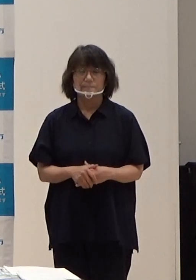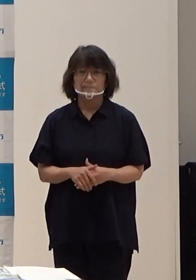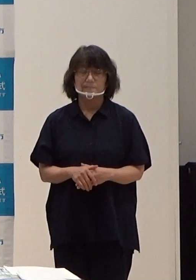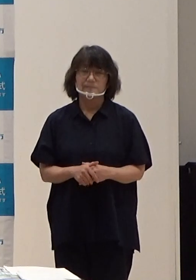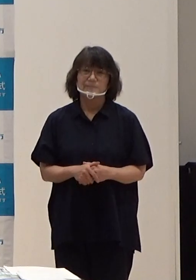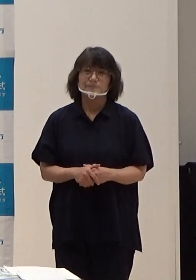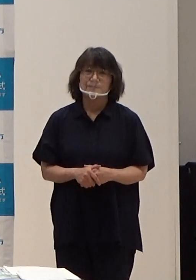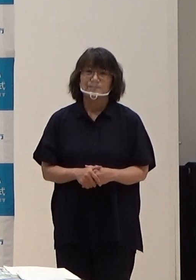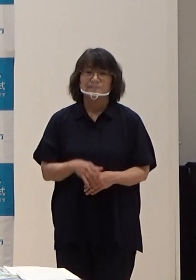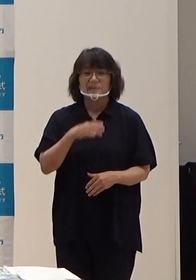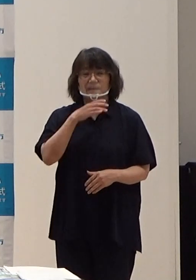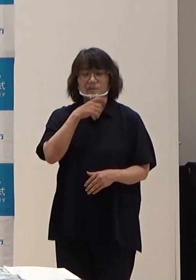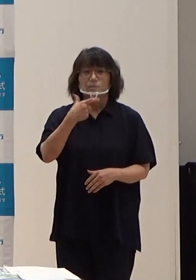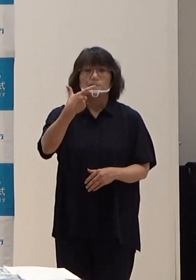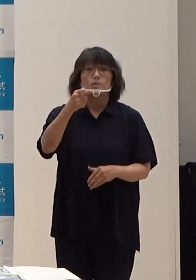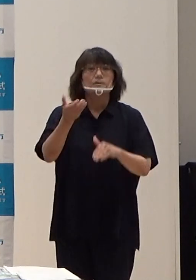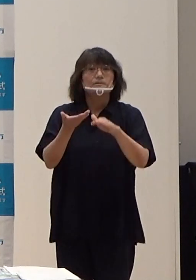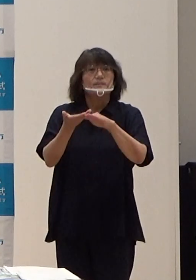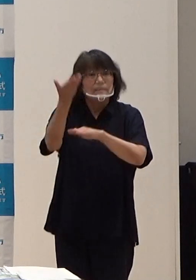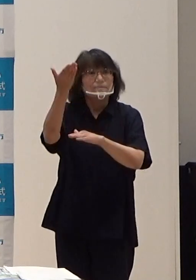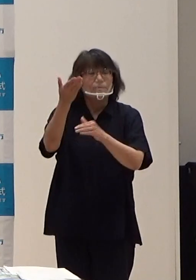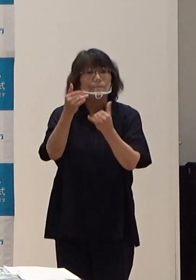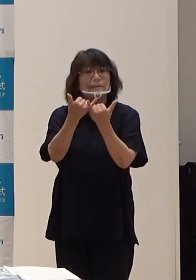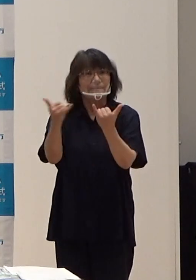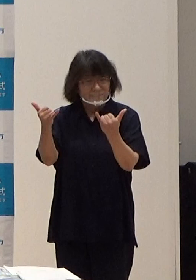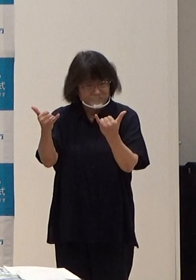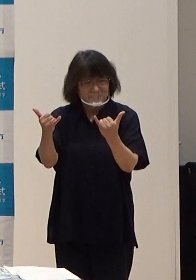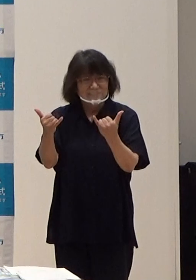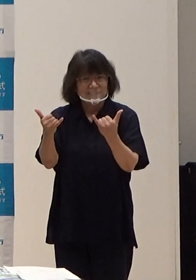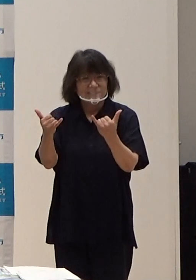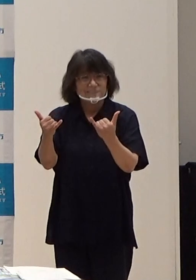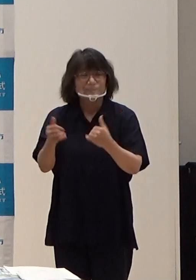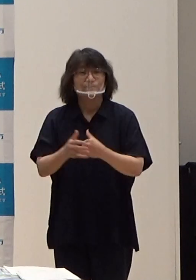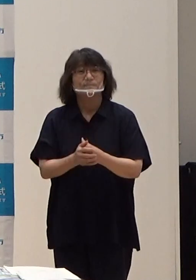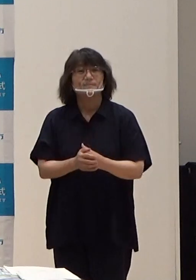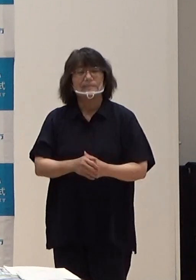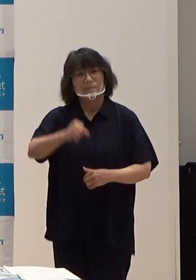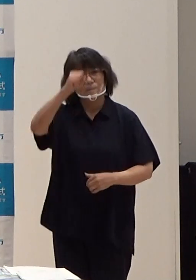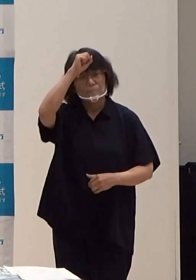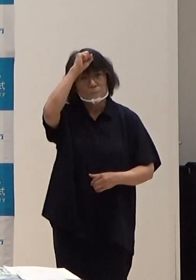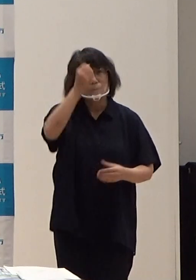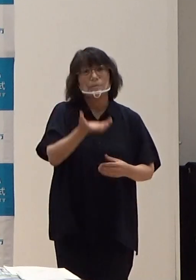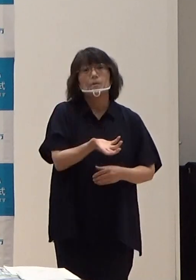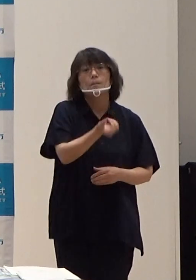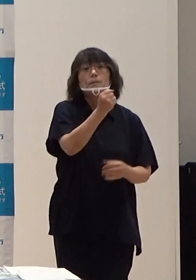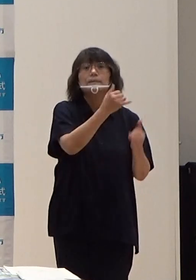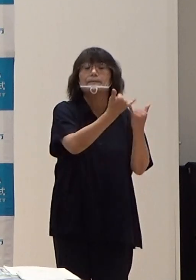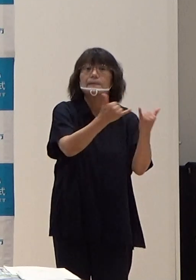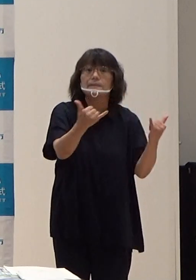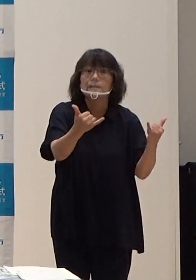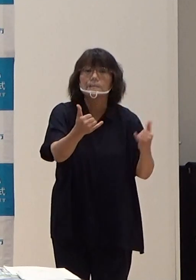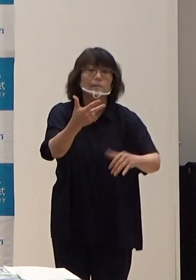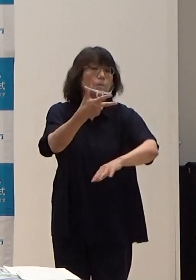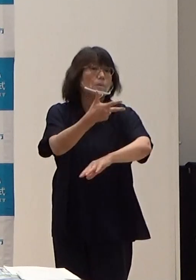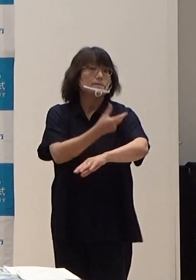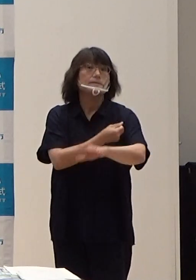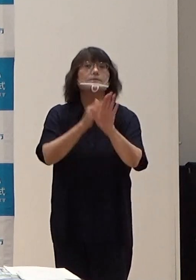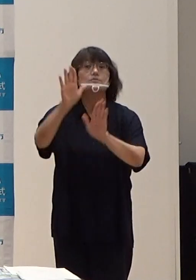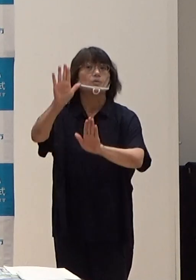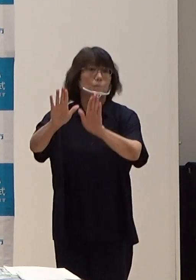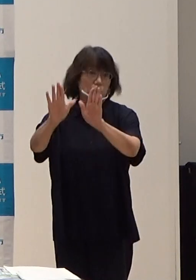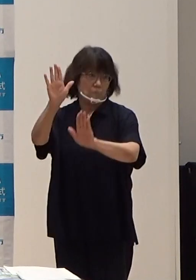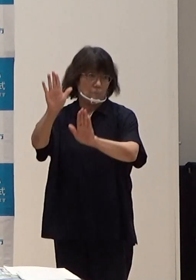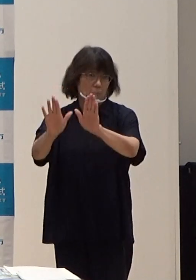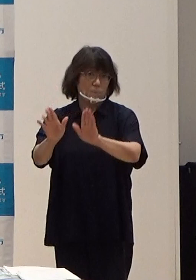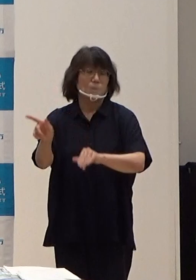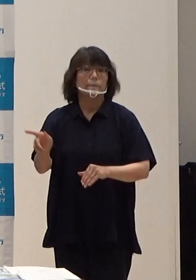この60歳以上の方、18歳、59歳の方の接種状況でございまして